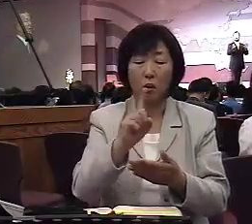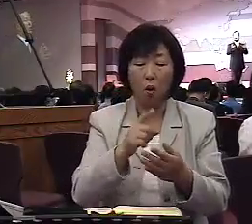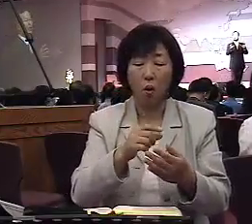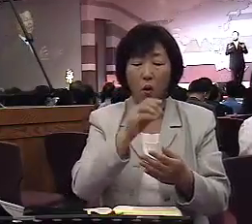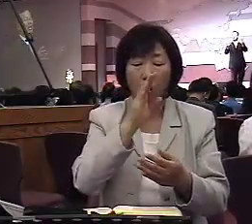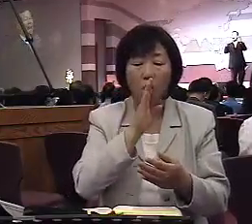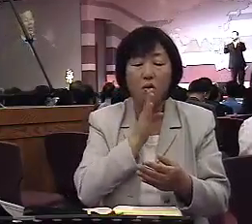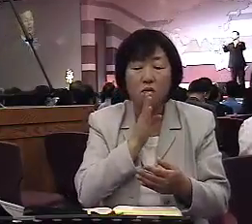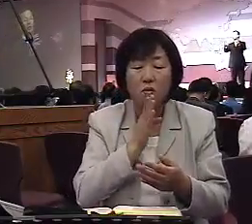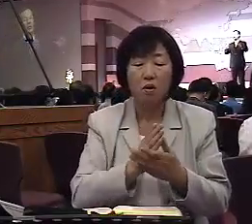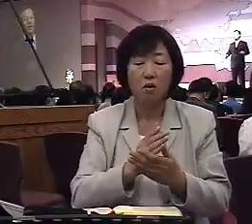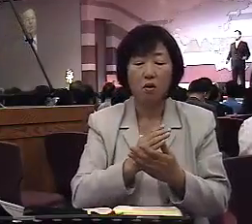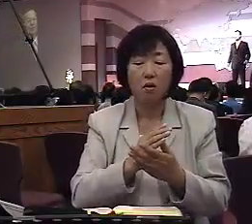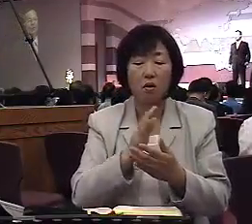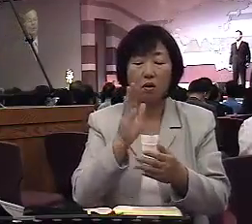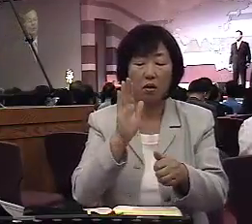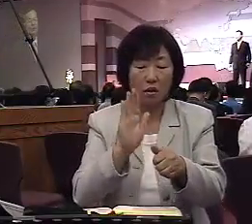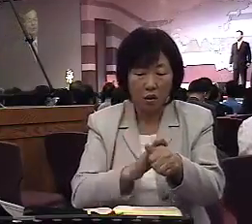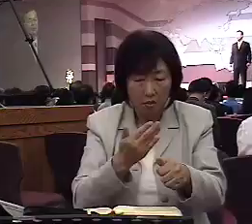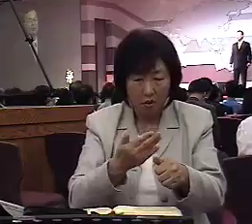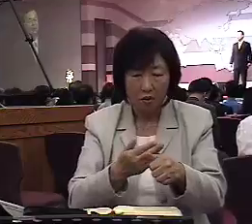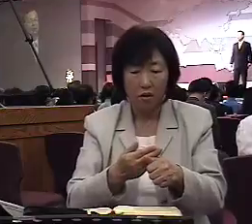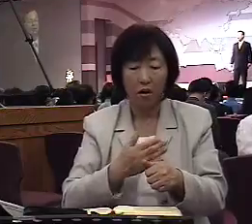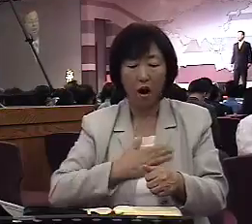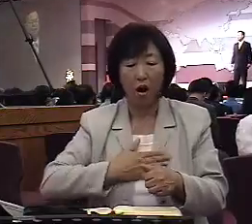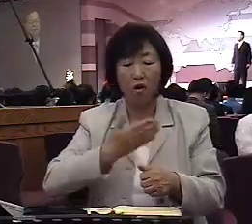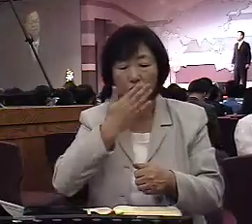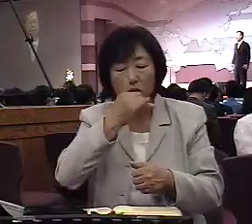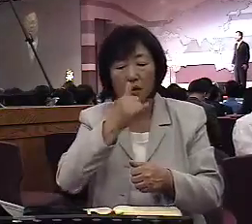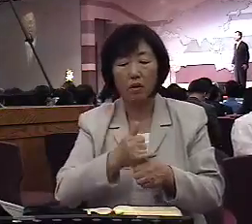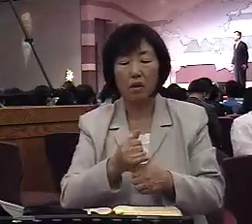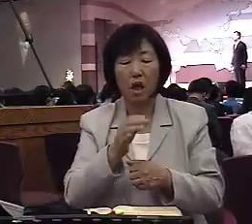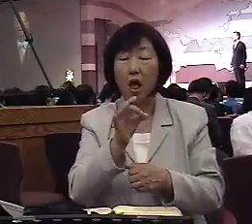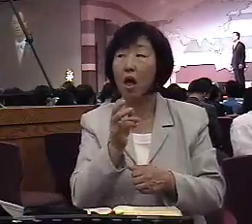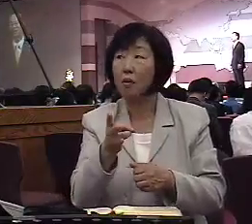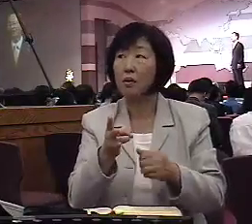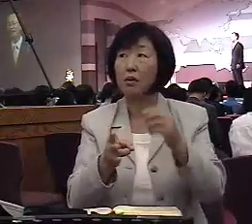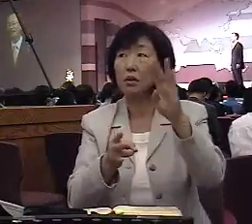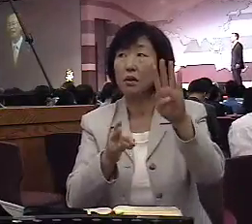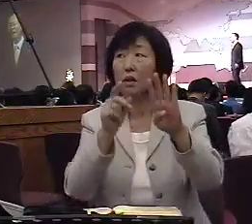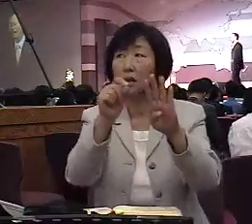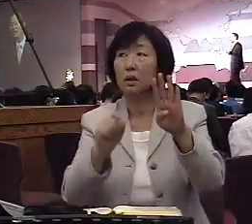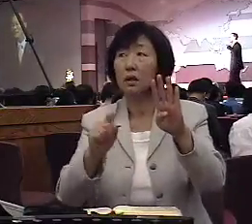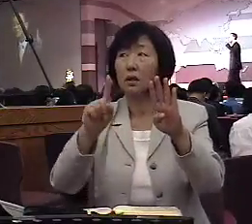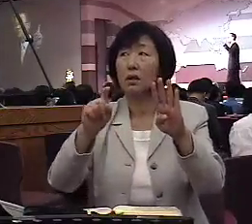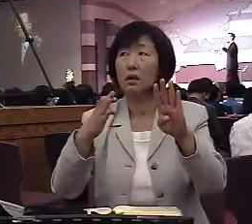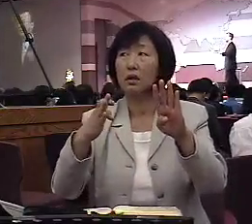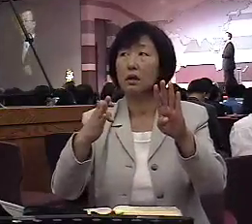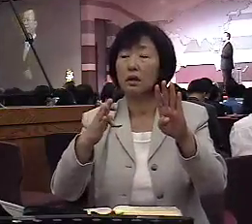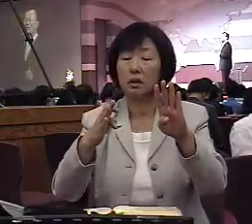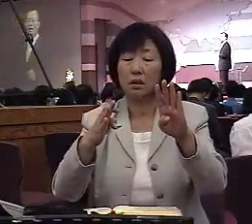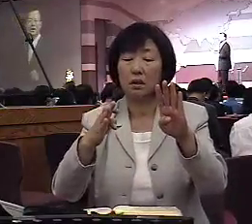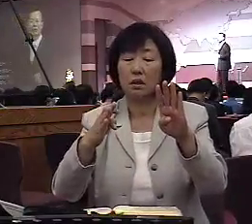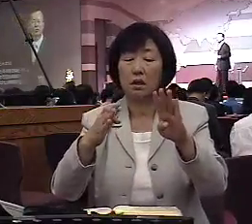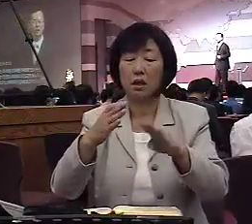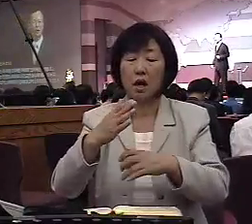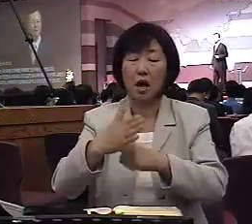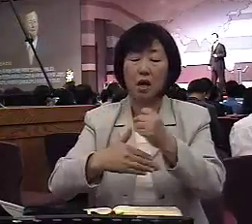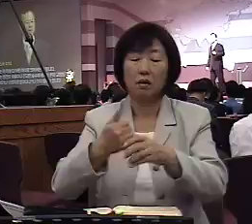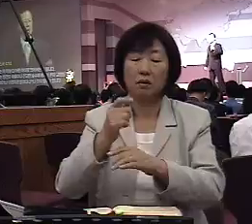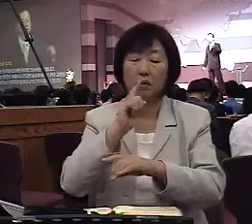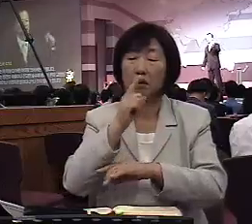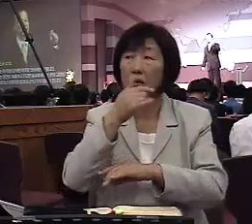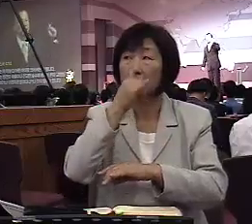옳고 그릇된가를 알 수 있어야 합니다. 에베소서 4장 14절에 하나님께서 이런 말씀을 우리에게